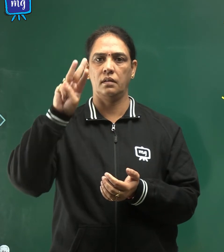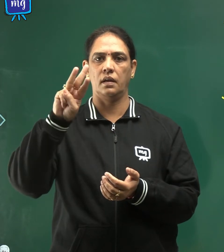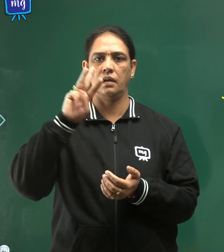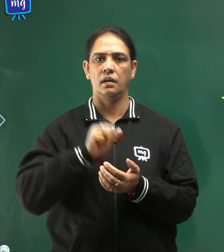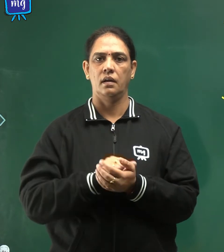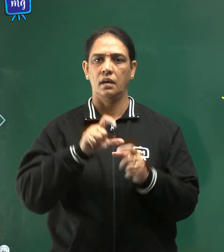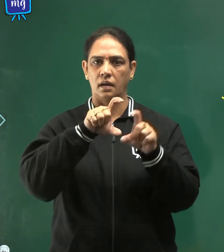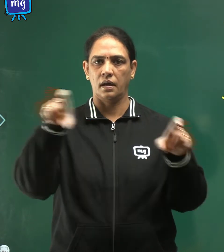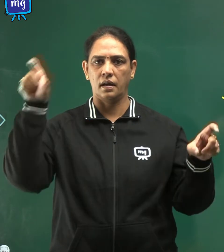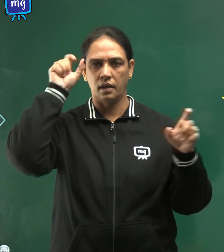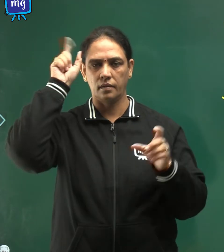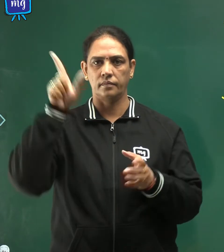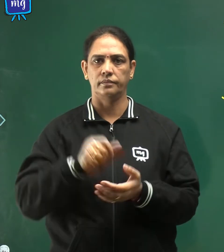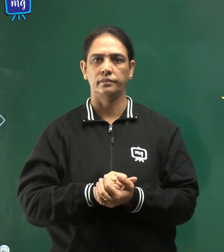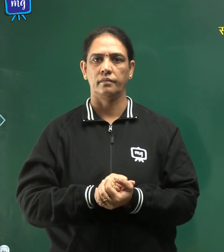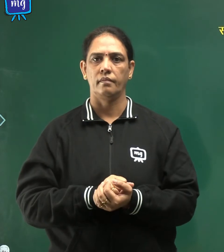समझ आ गया?